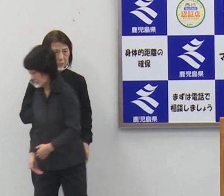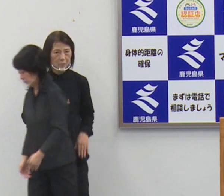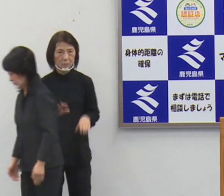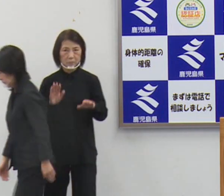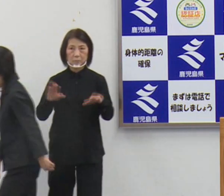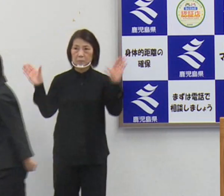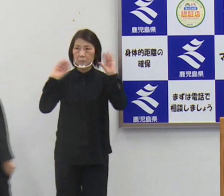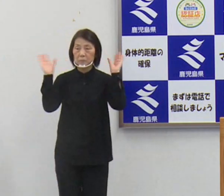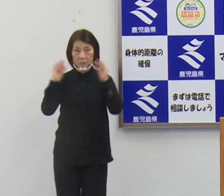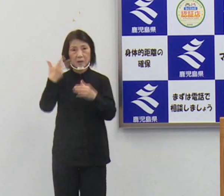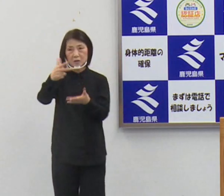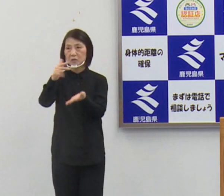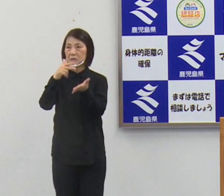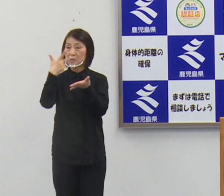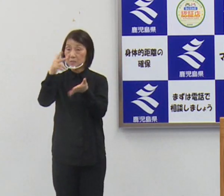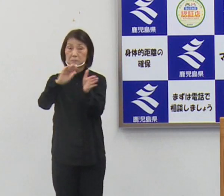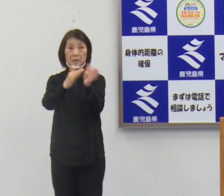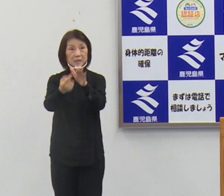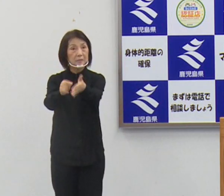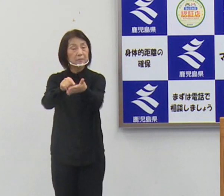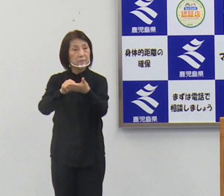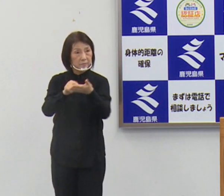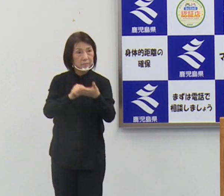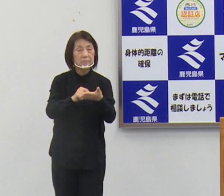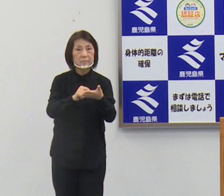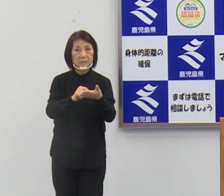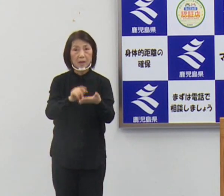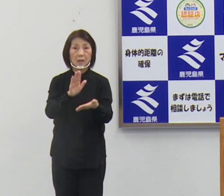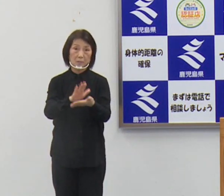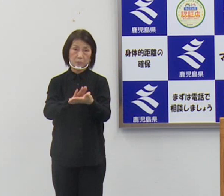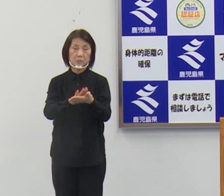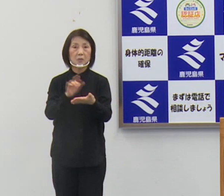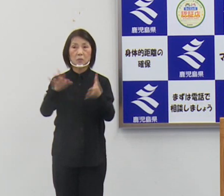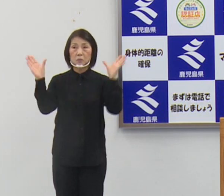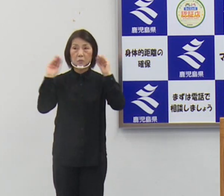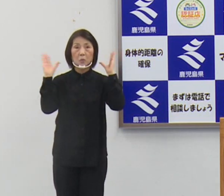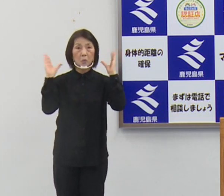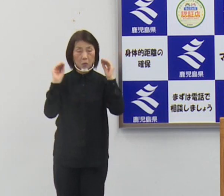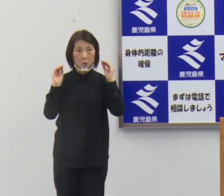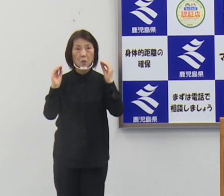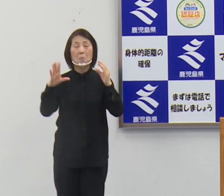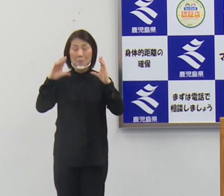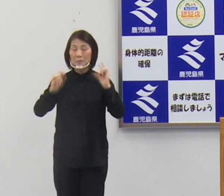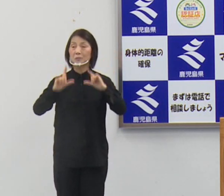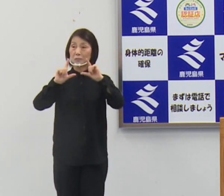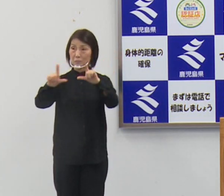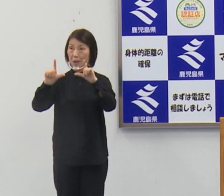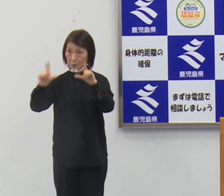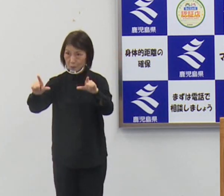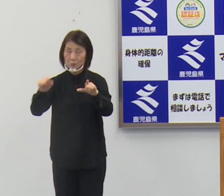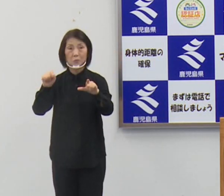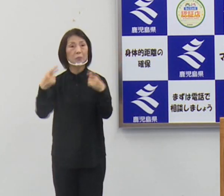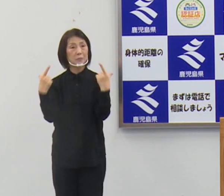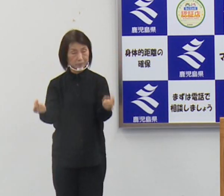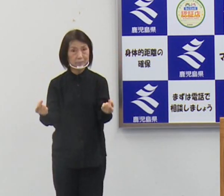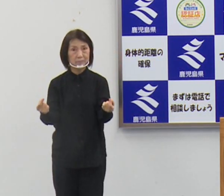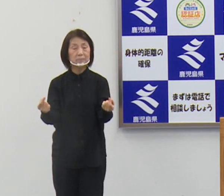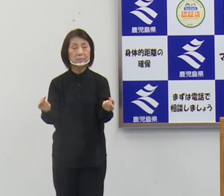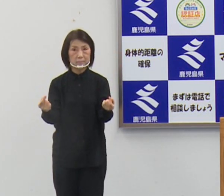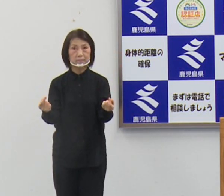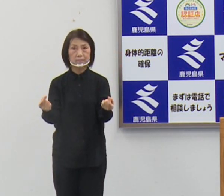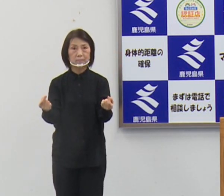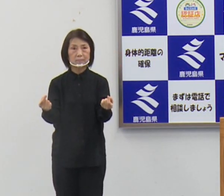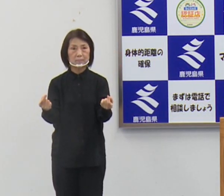やはりその市町村の方からは早く欲しいというのがありますので、まあ、そういった情報をまずお伝えをするということをしっかりとそのこ